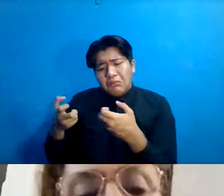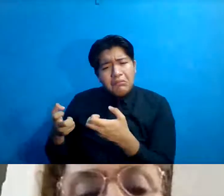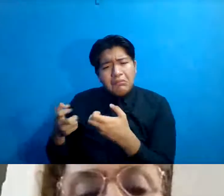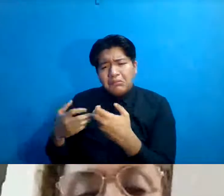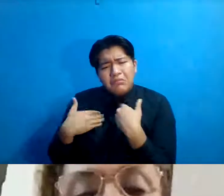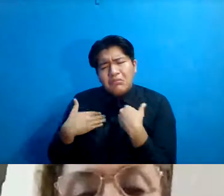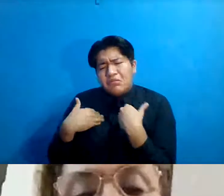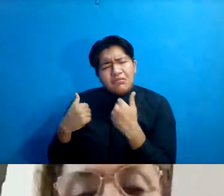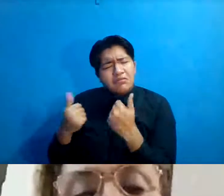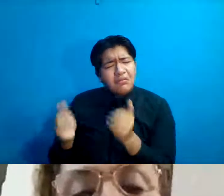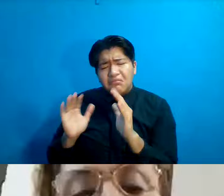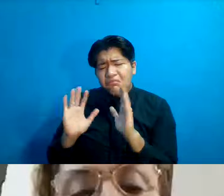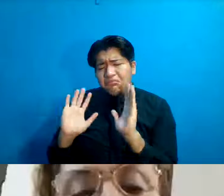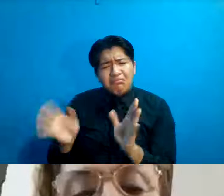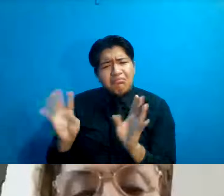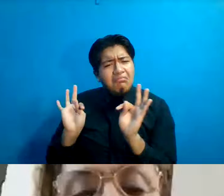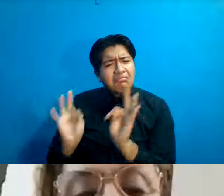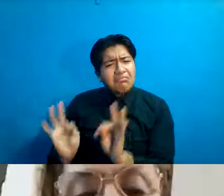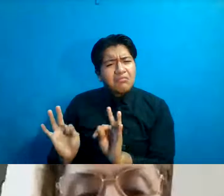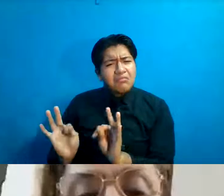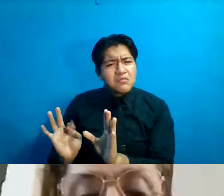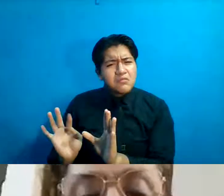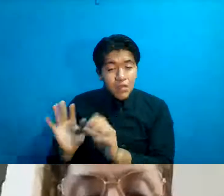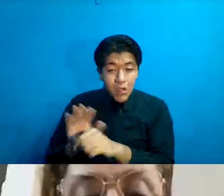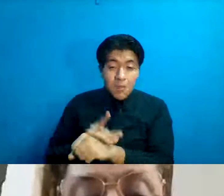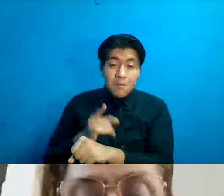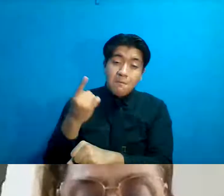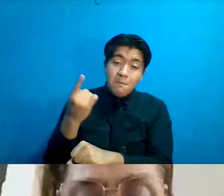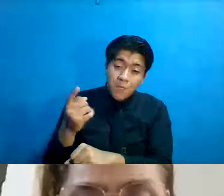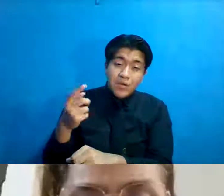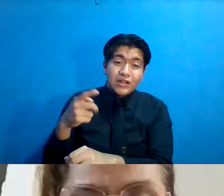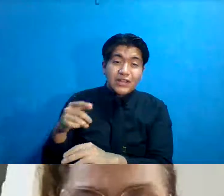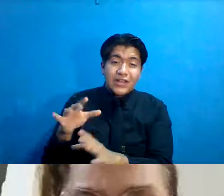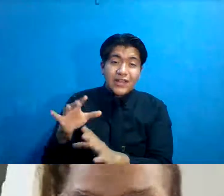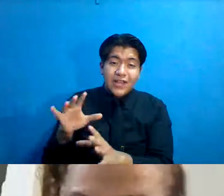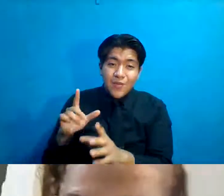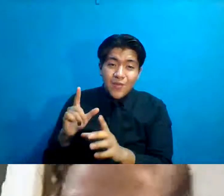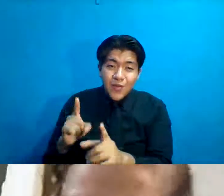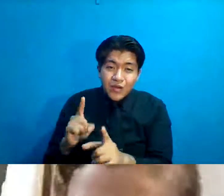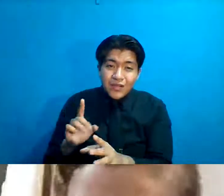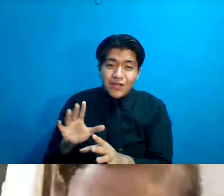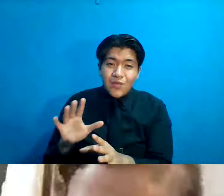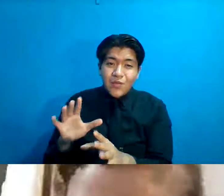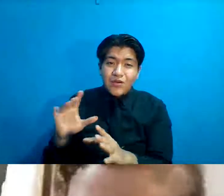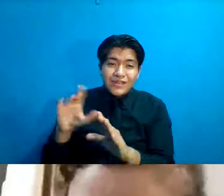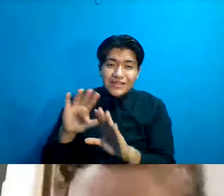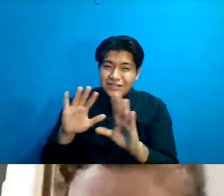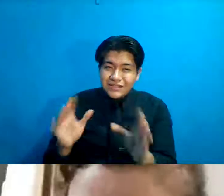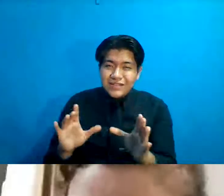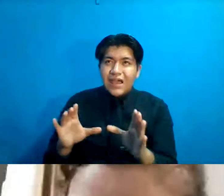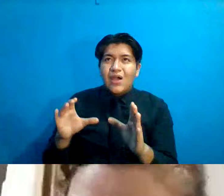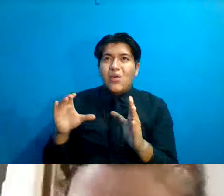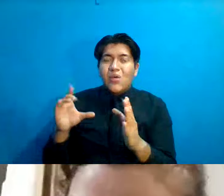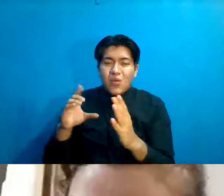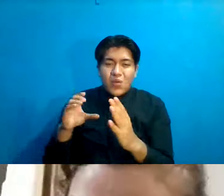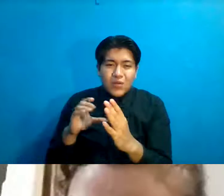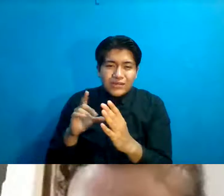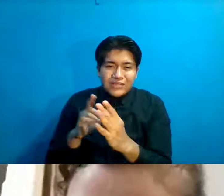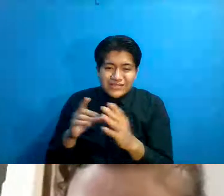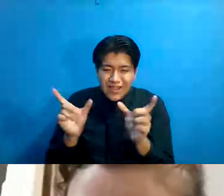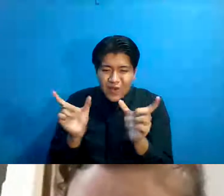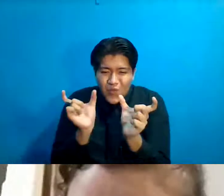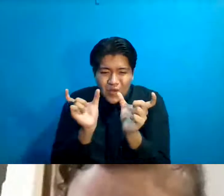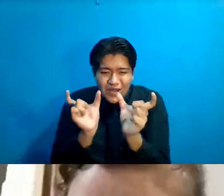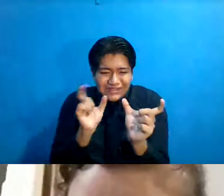estos términos, porque hay un argot precisamente, es un código lingüístico preciso que